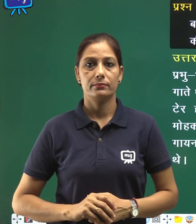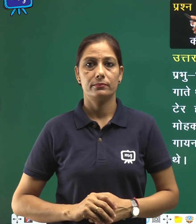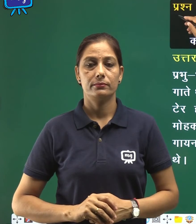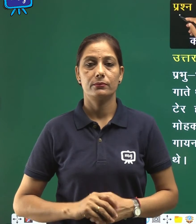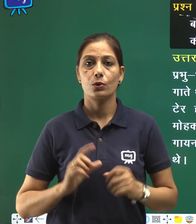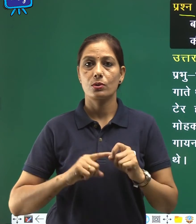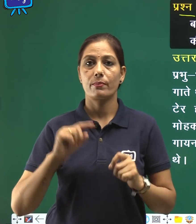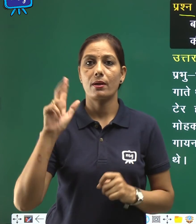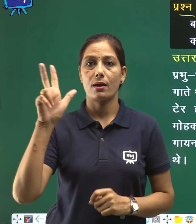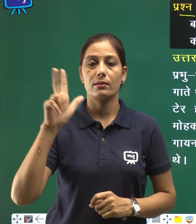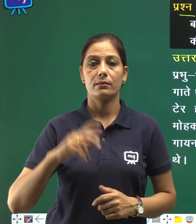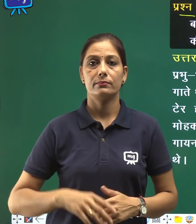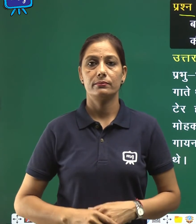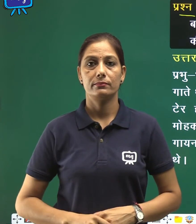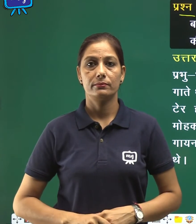प्रश्न 8,